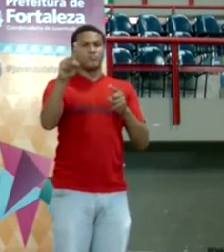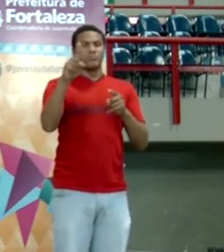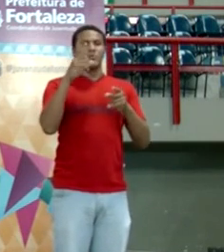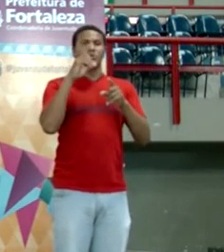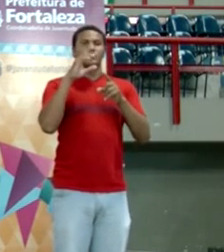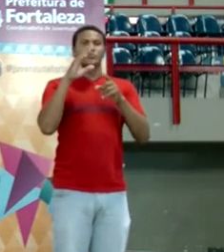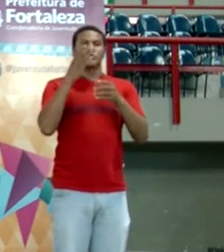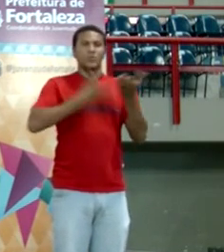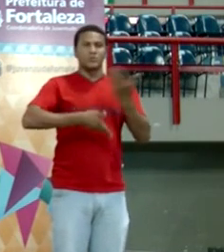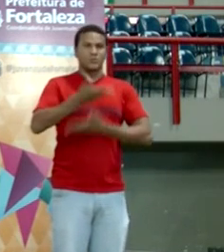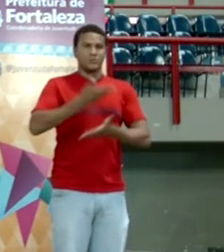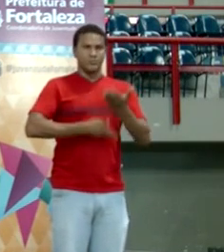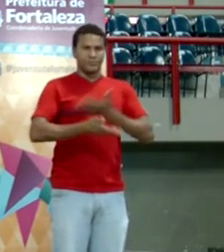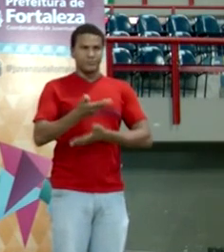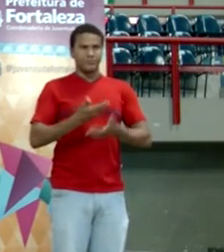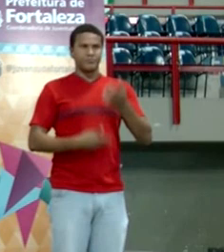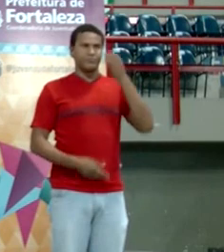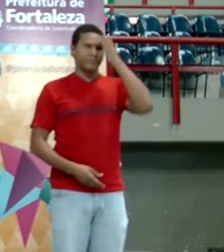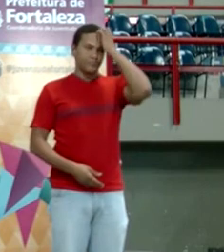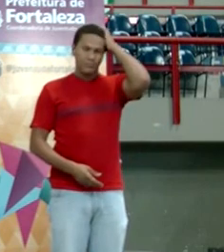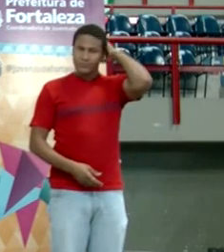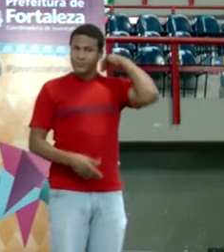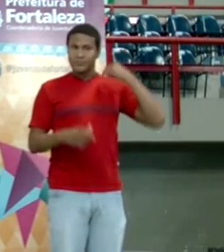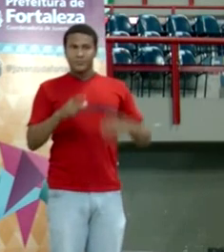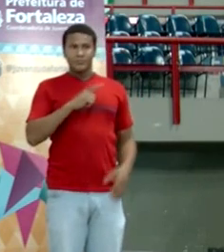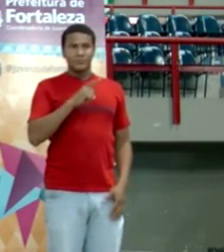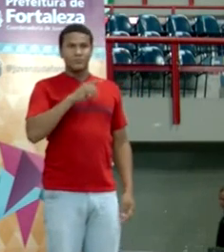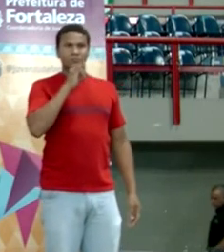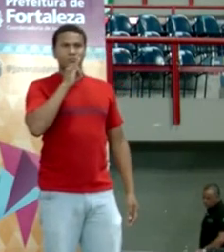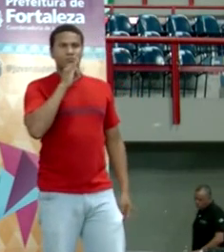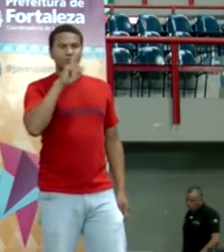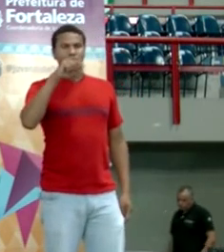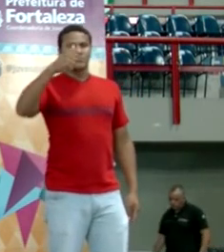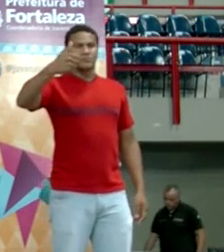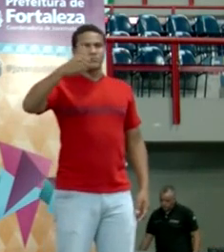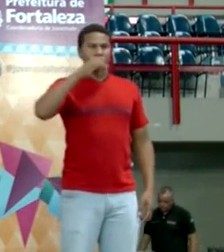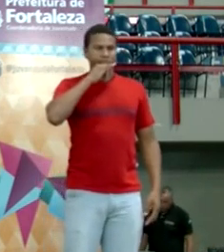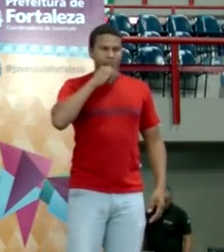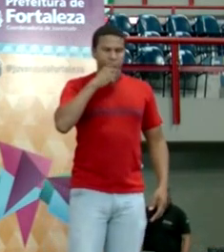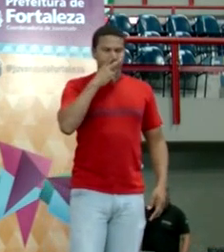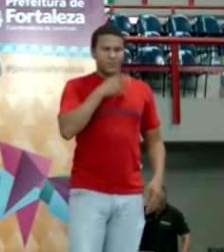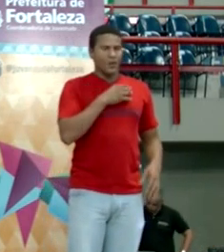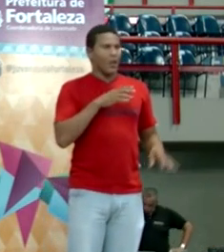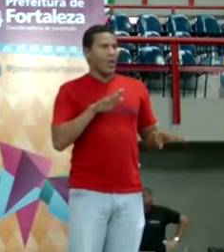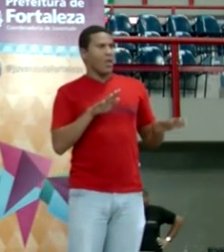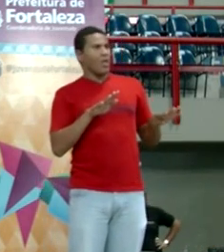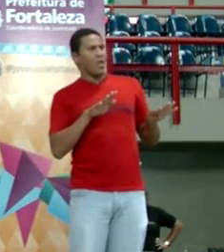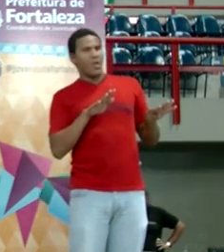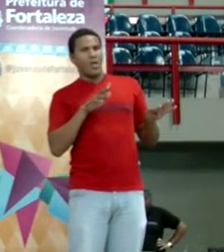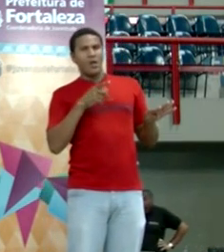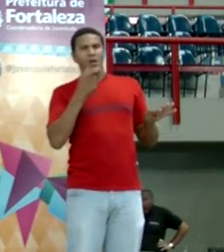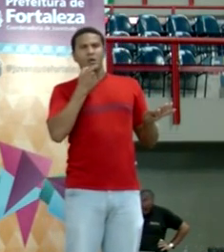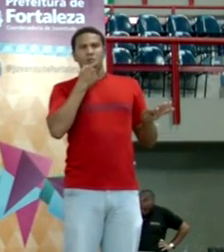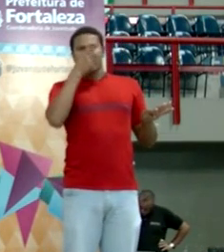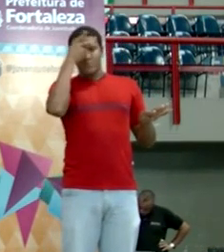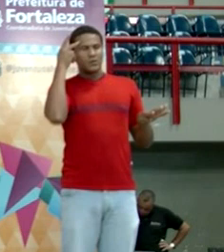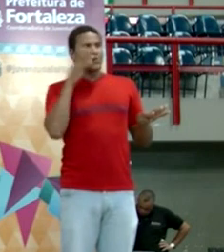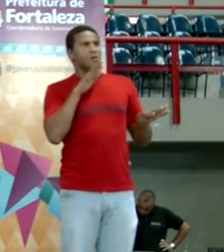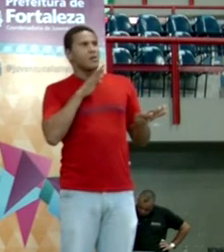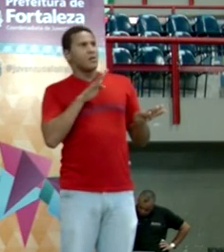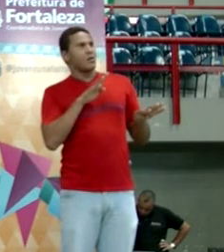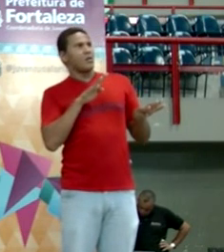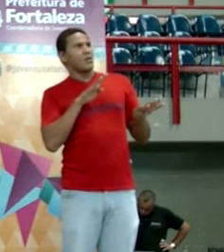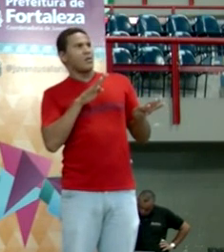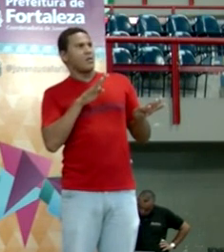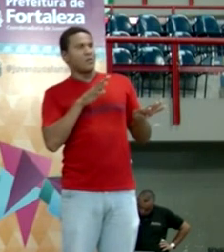com a mesma personalidade intransigente, provocando tanta admiração entre os ingleses. Jovem, pense numa mulher para não